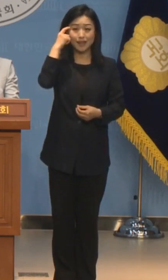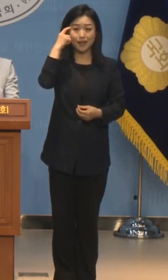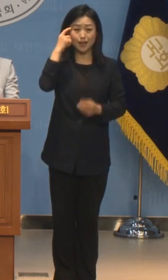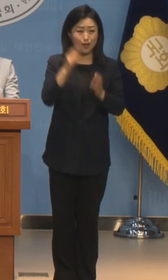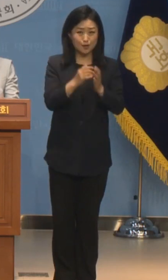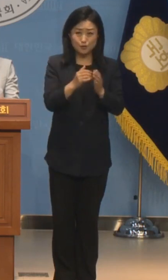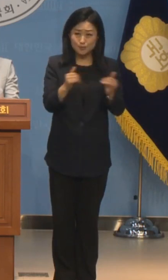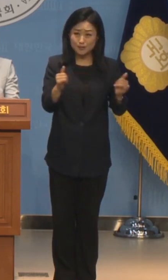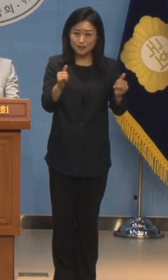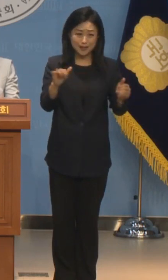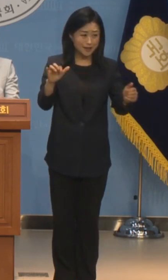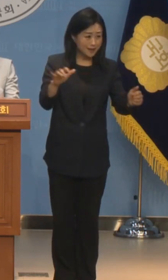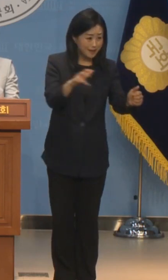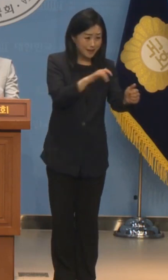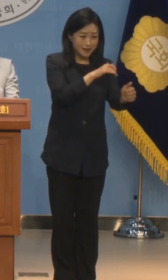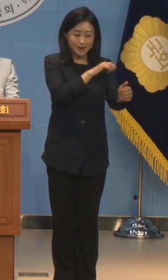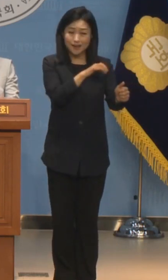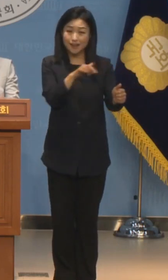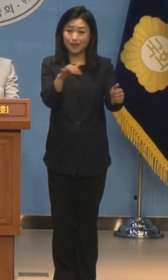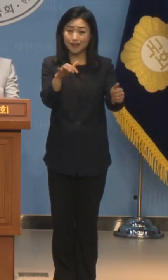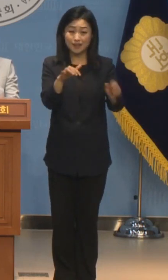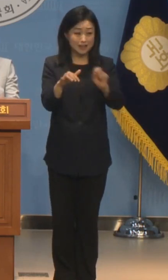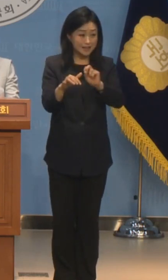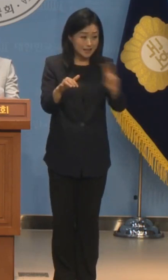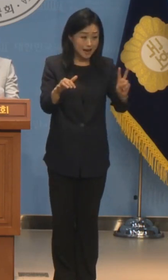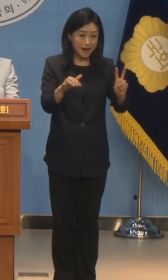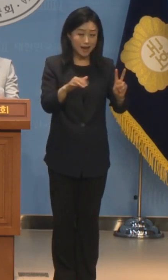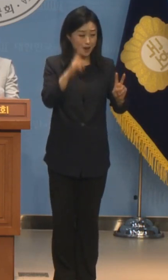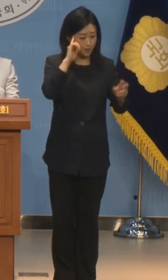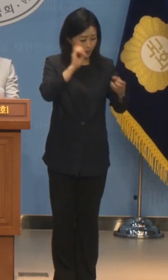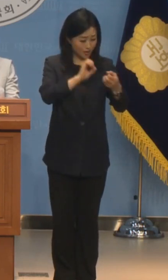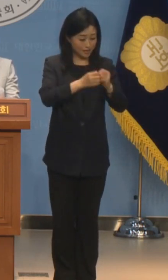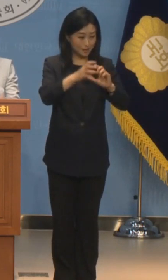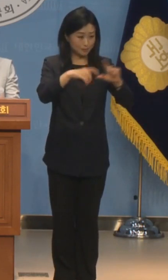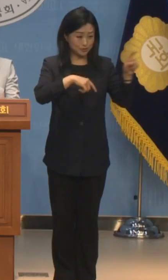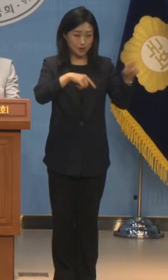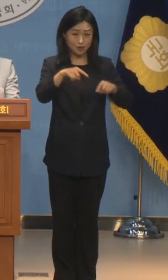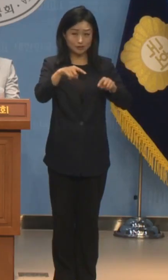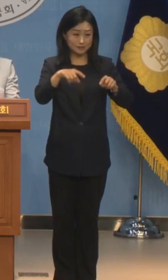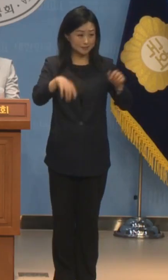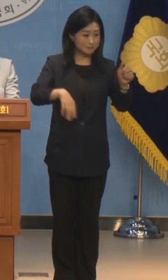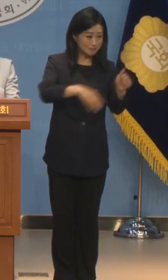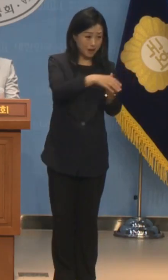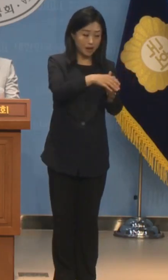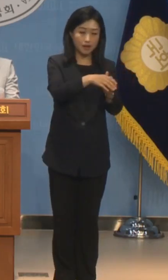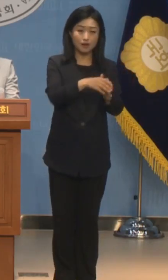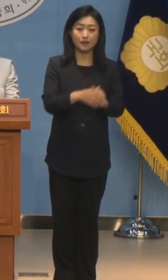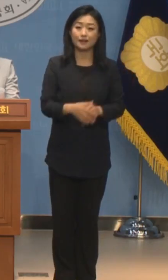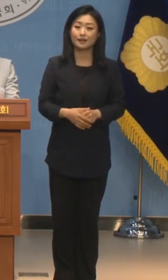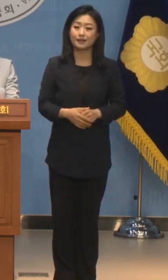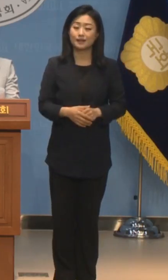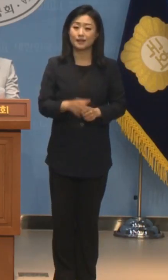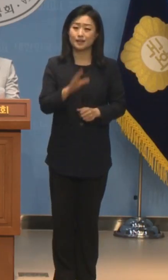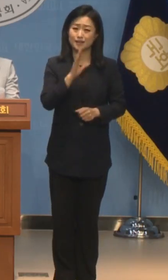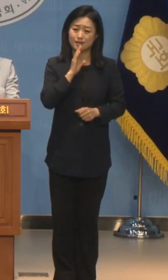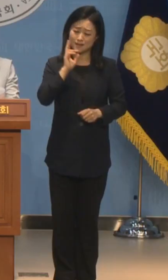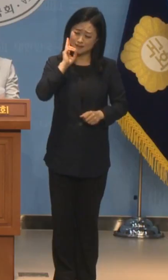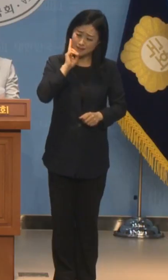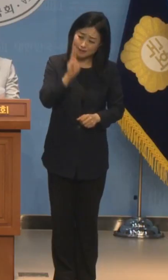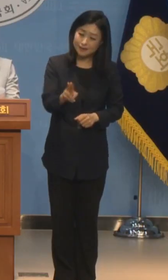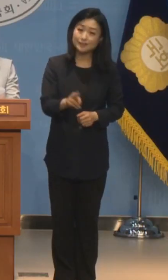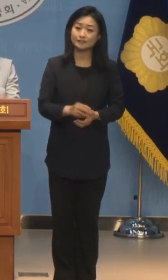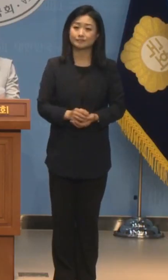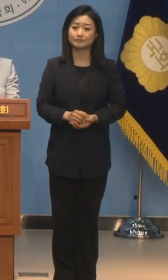무민도 모자라 거꾸로 야당을 괴담 정치로 몰아 매도하다이 정말 파렴치합니다